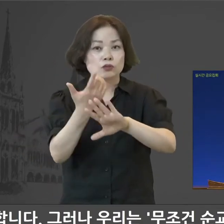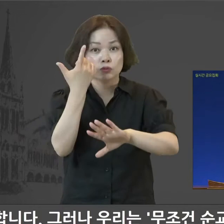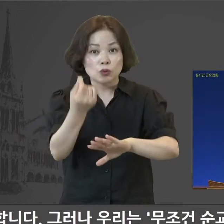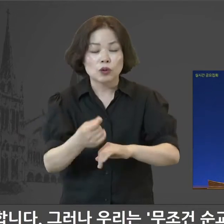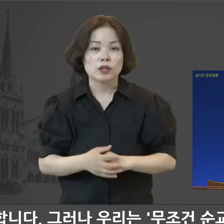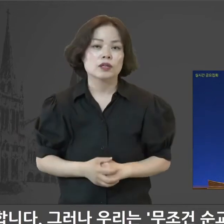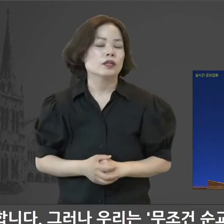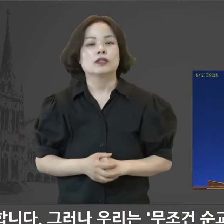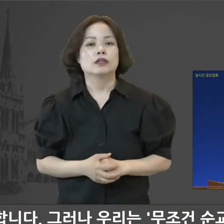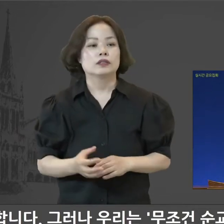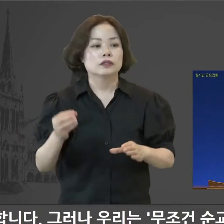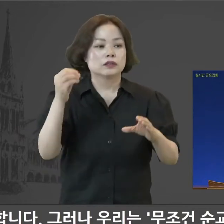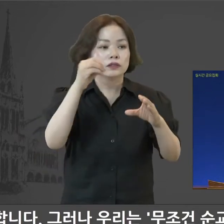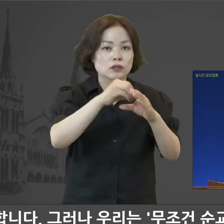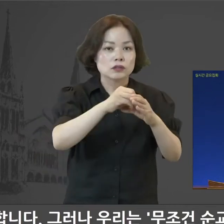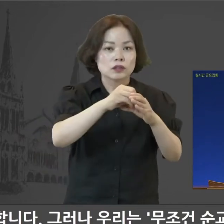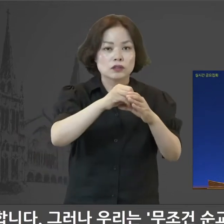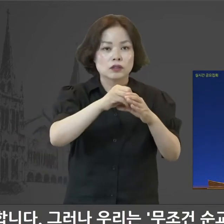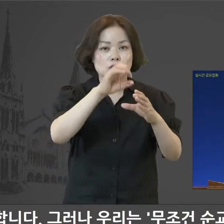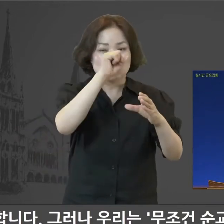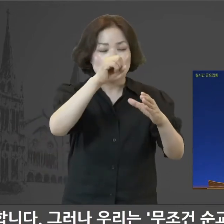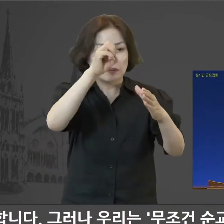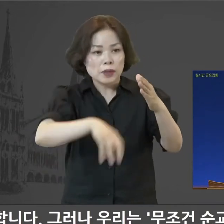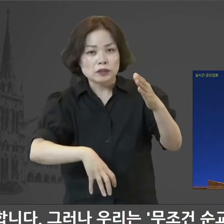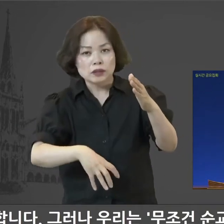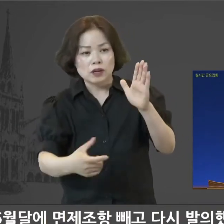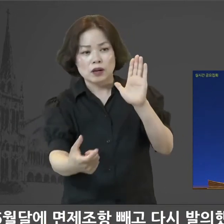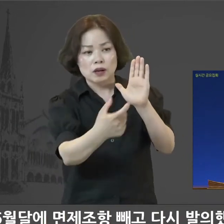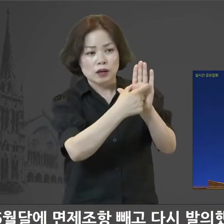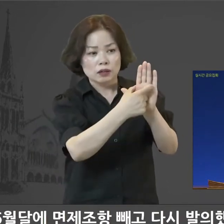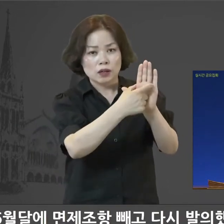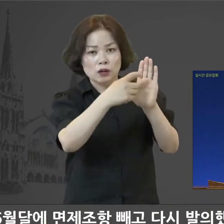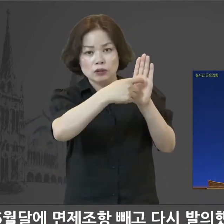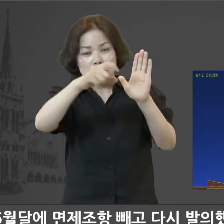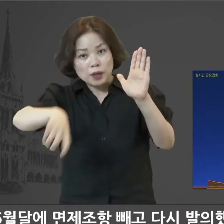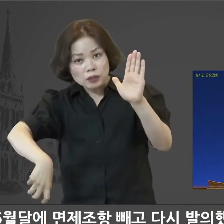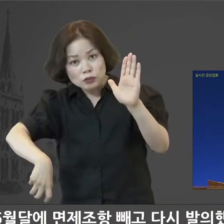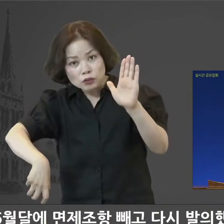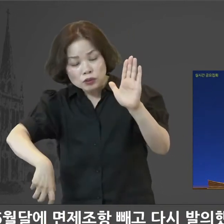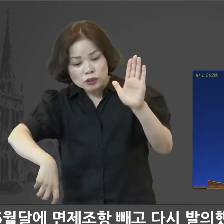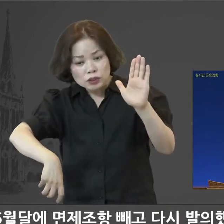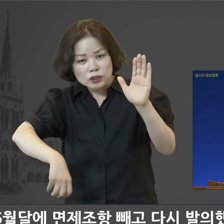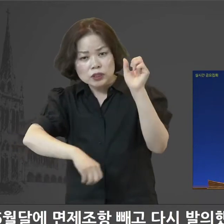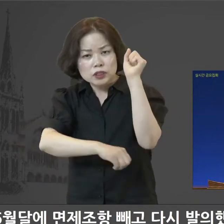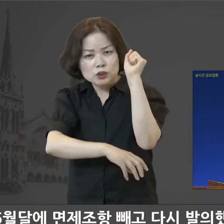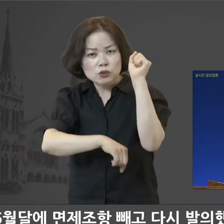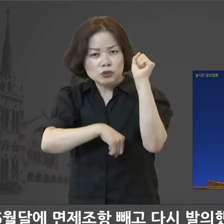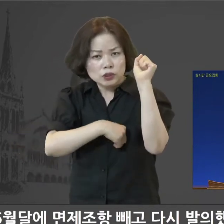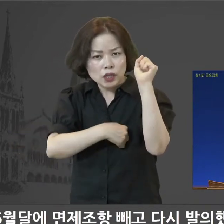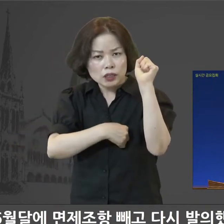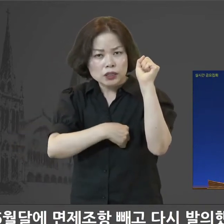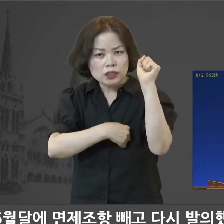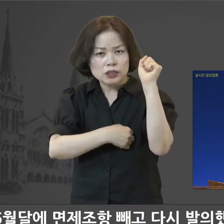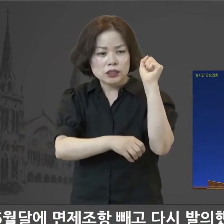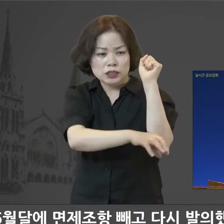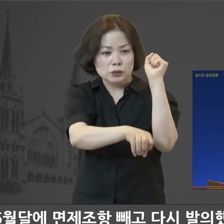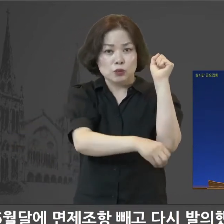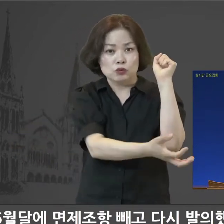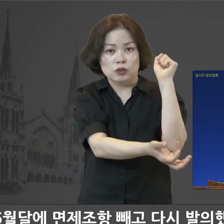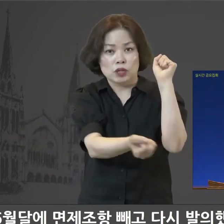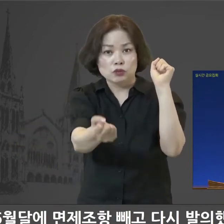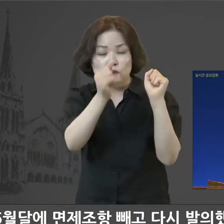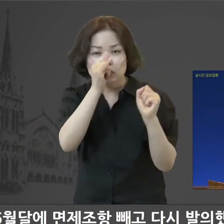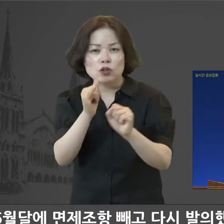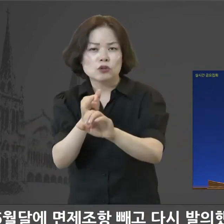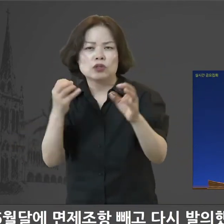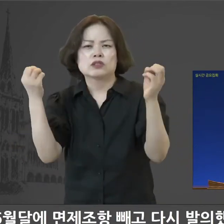그러면 넣는 게 좋을까요? 빼는 게 좋을까요? 빼면은 기존 자기 지지층이라도 데리고 갈 수 있잖아요. 그러니까